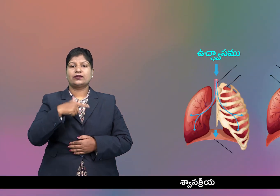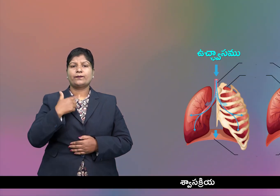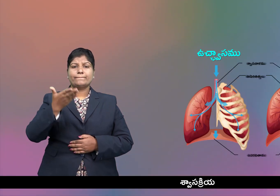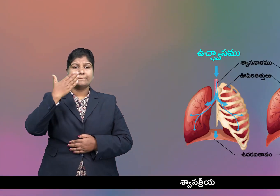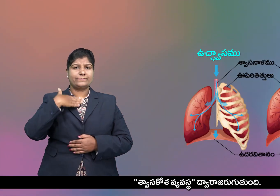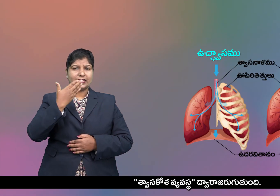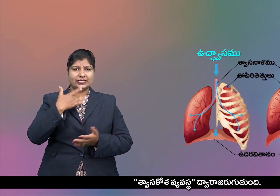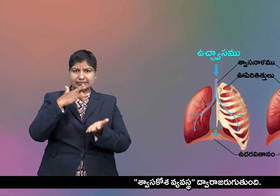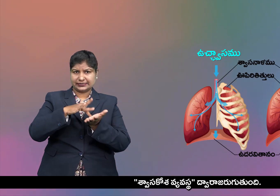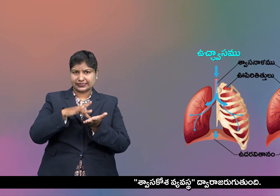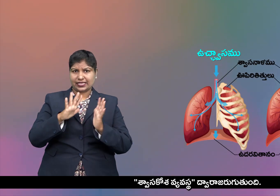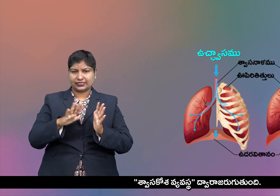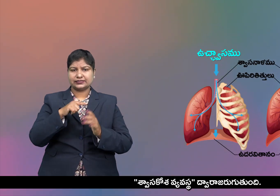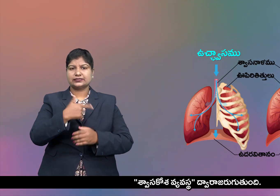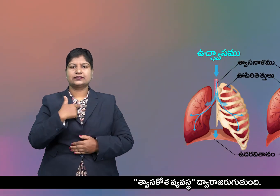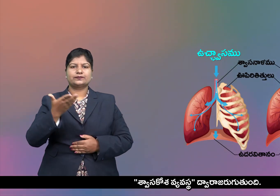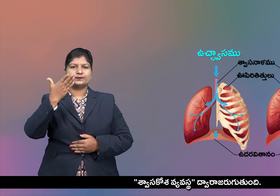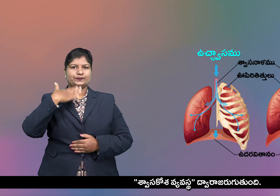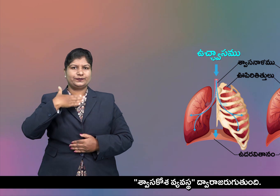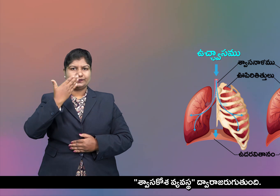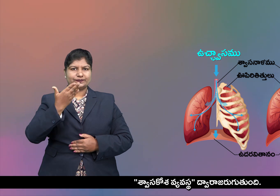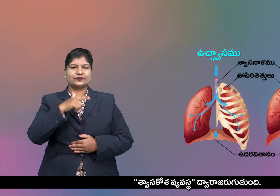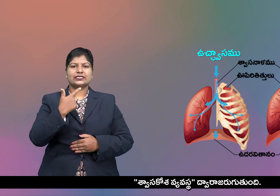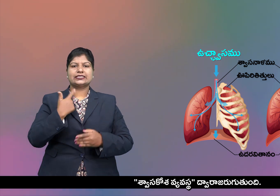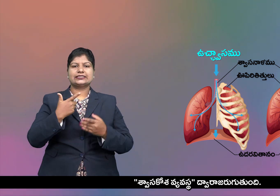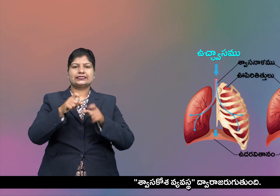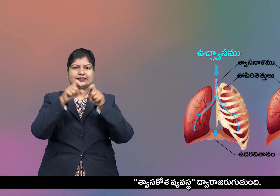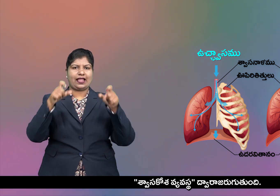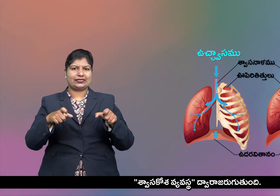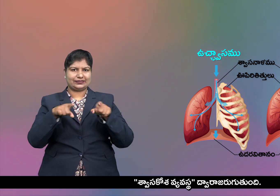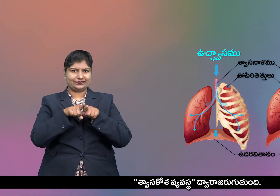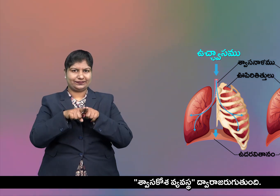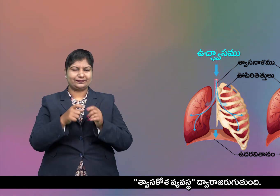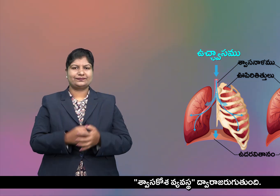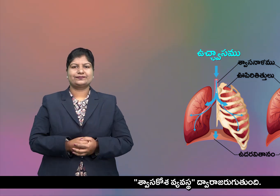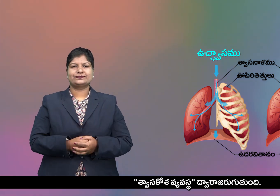శ్వాసక్రియ శ్వాసకోశ వ్యవస్థ ద్వారా జరుగుతుంది.